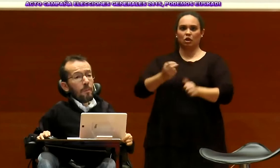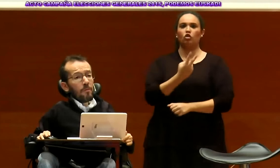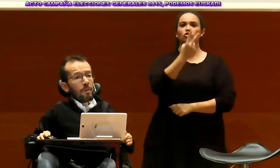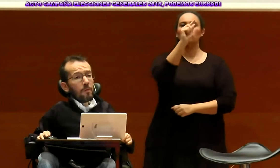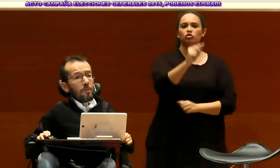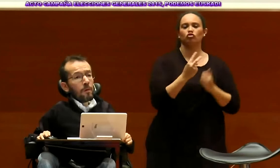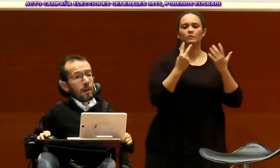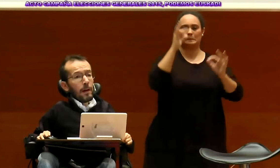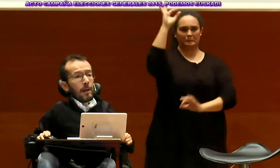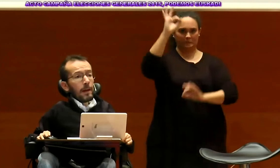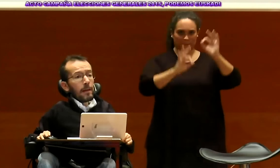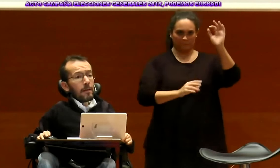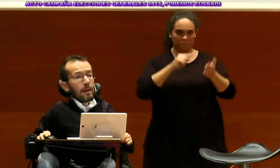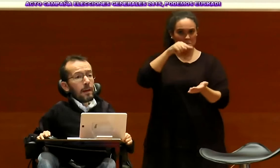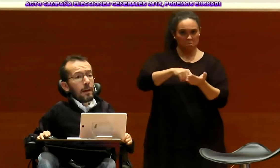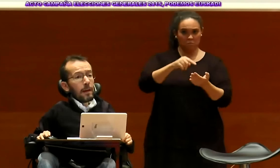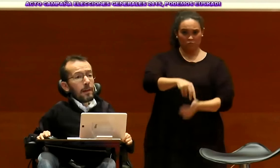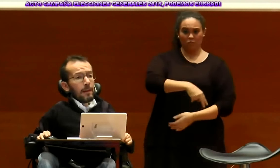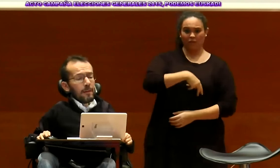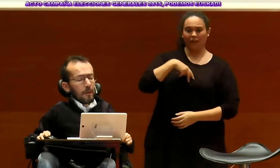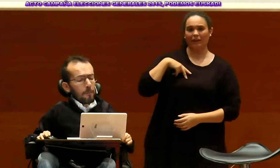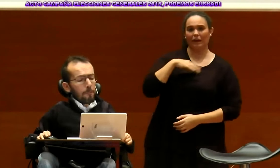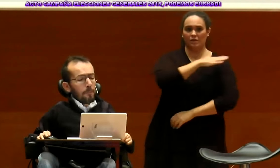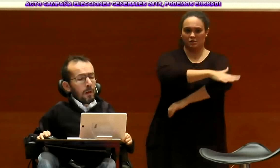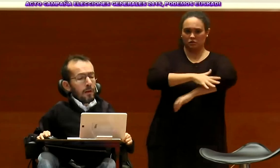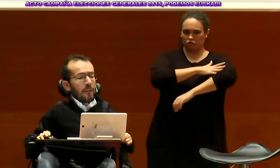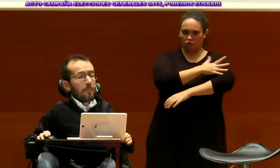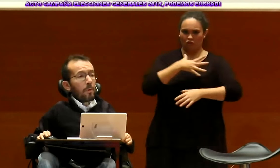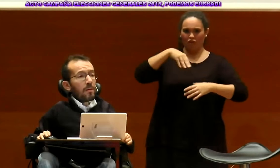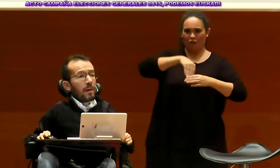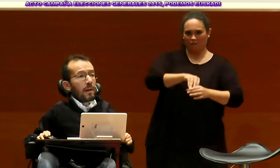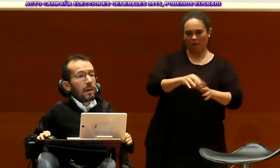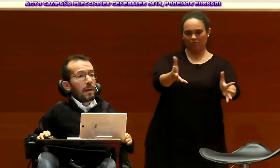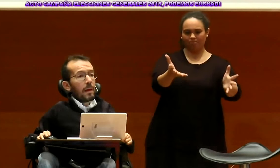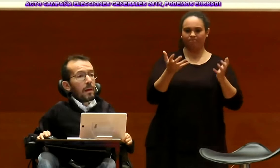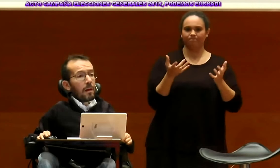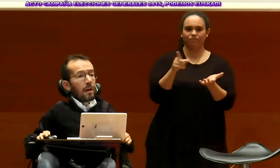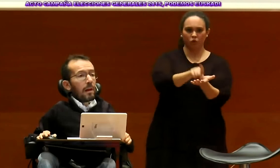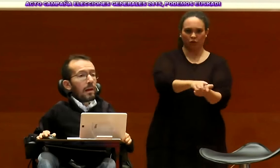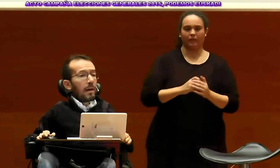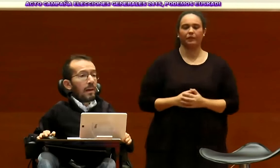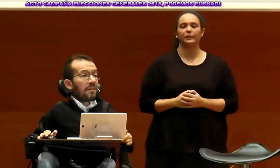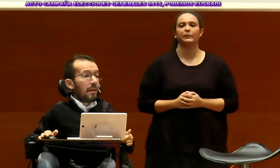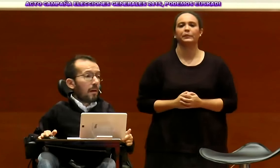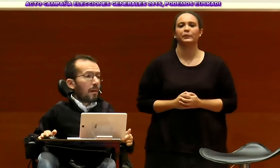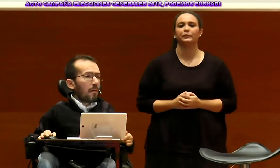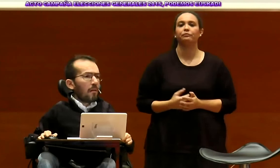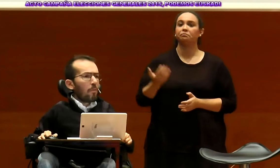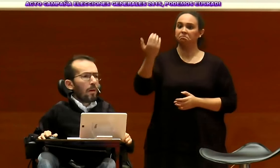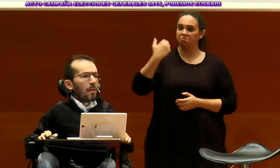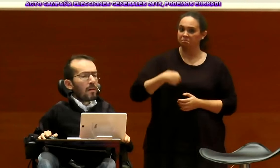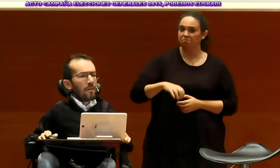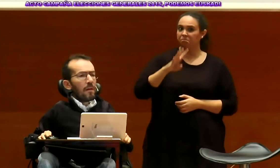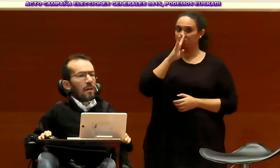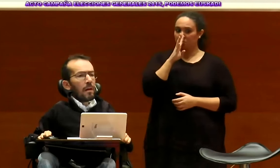2,7% de los presupuestos generales del Estado. Después de que en esta